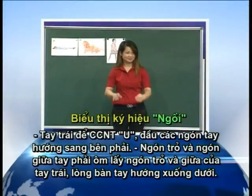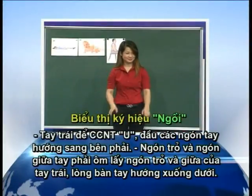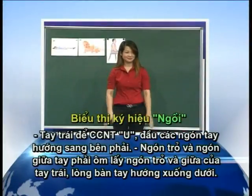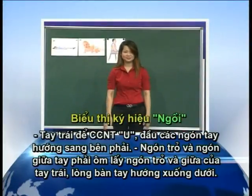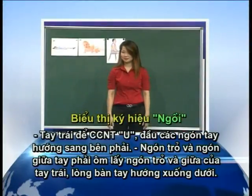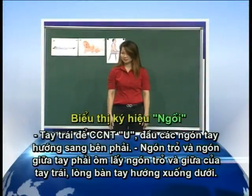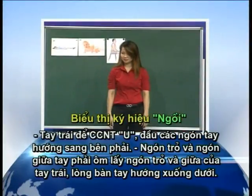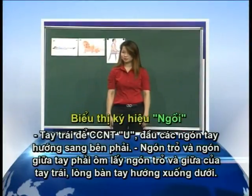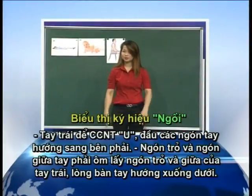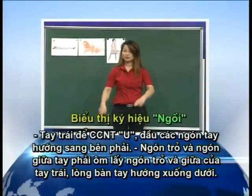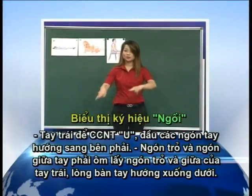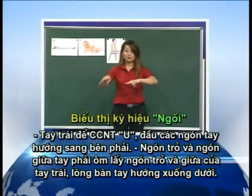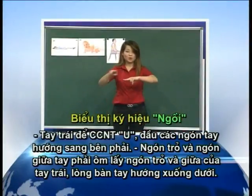Lòng bàn tay hướng xuống dưới